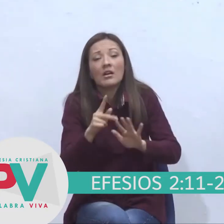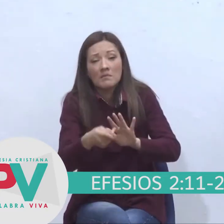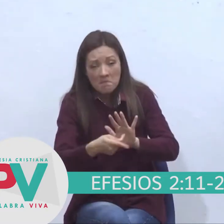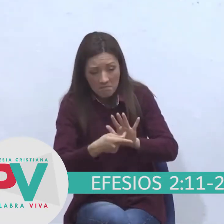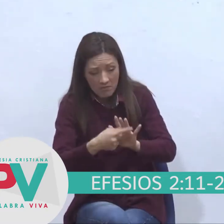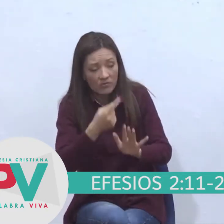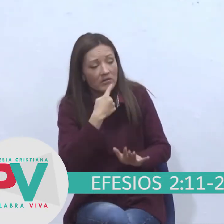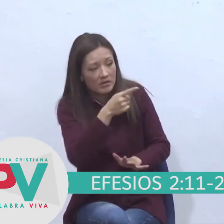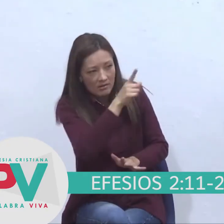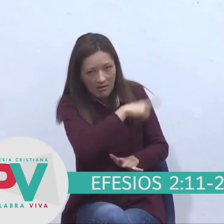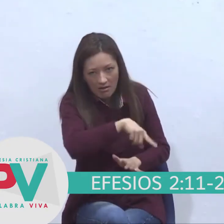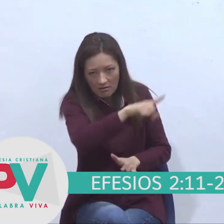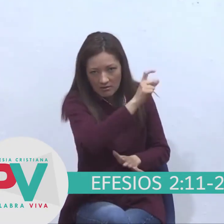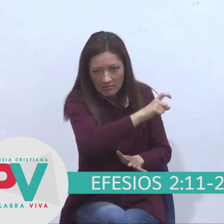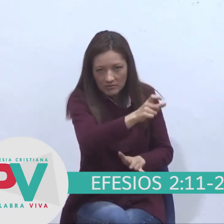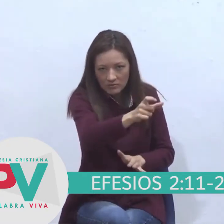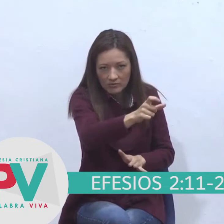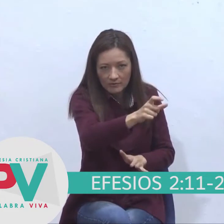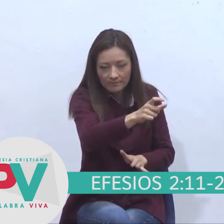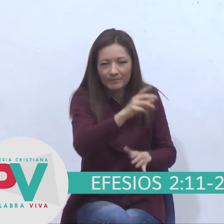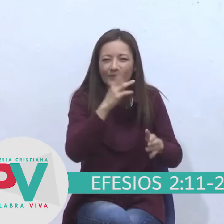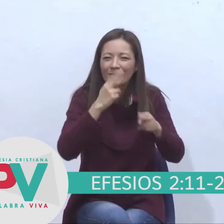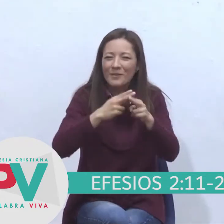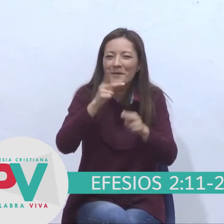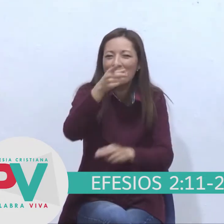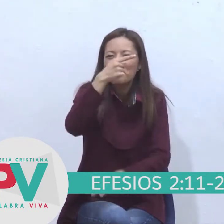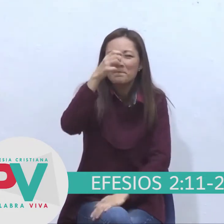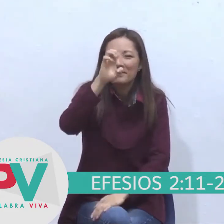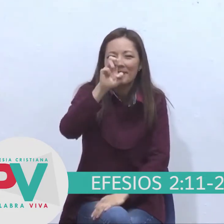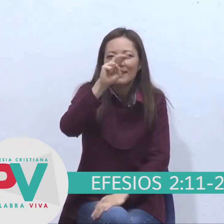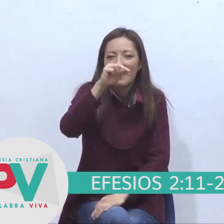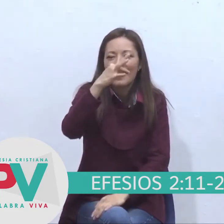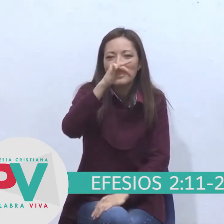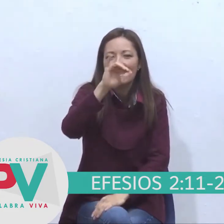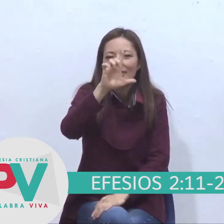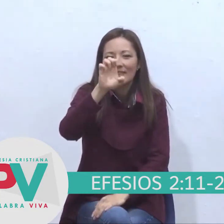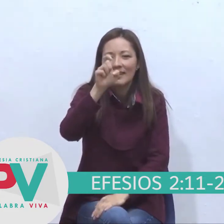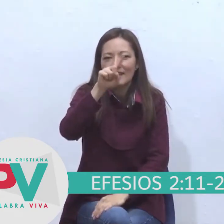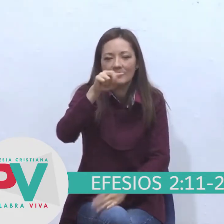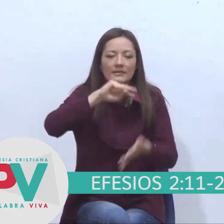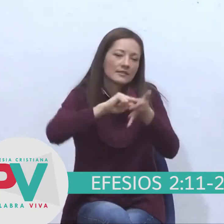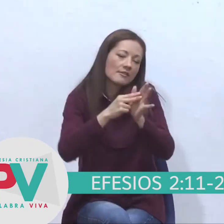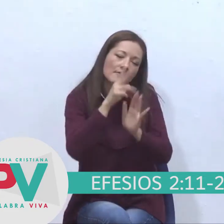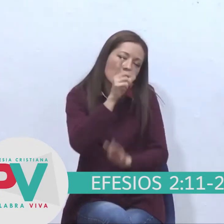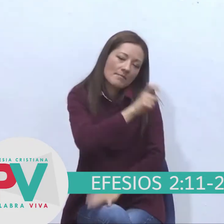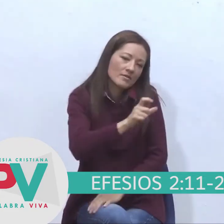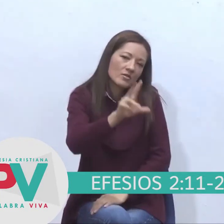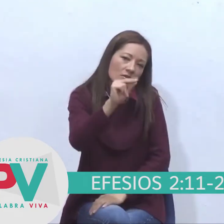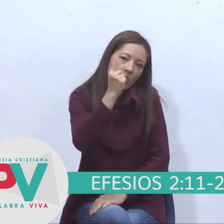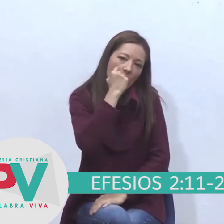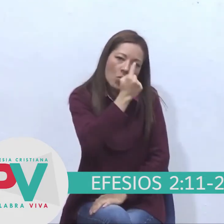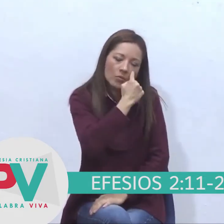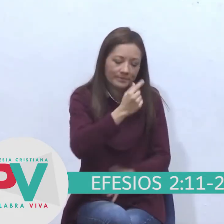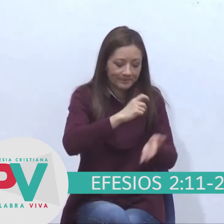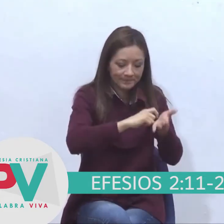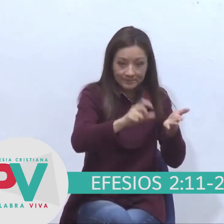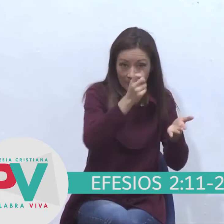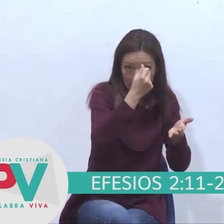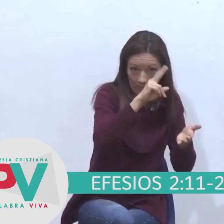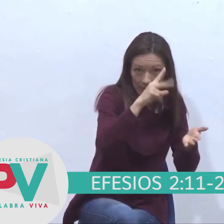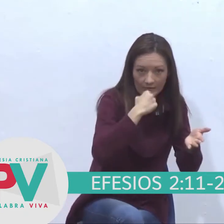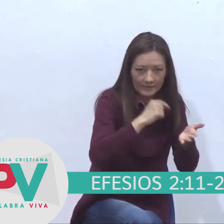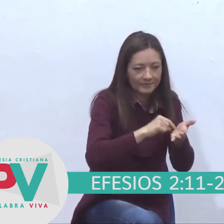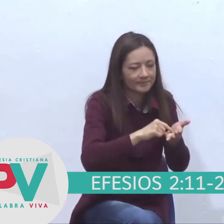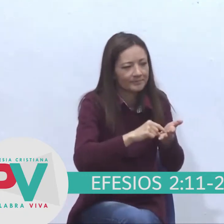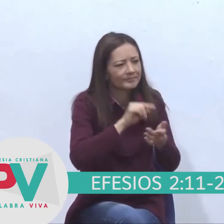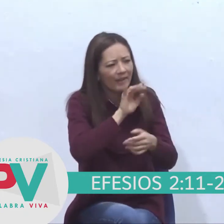está dirigiendo a esas personas y les llama gentiles, así se refería a aquellos que no eran judíos. Versículo 12. En